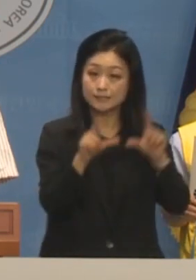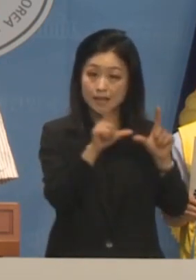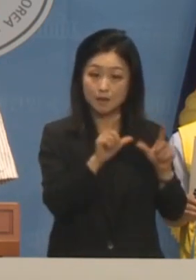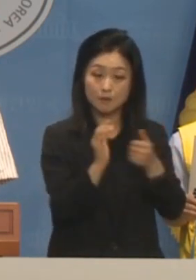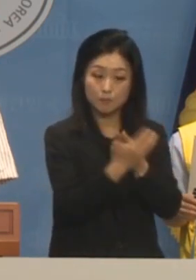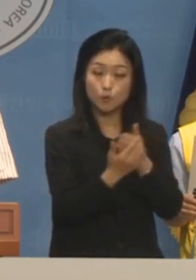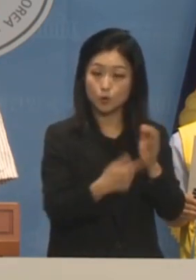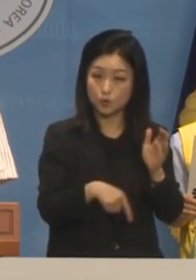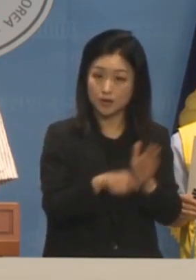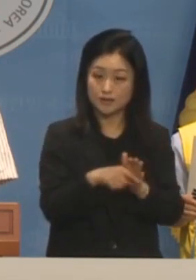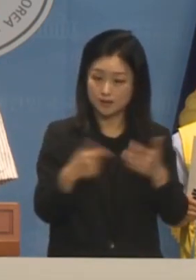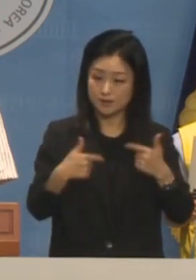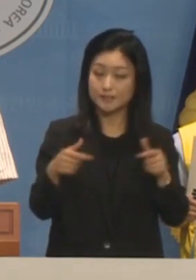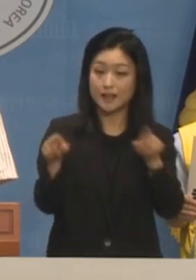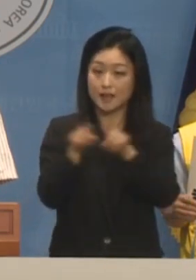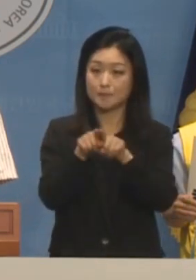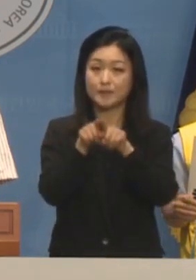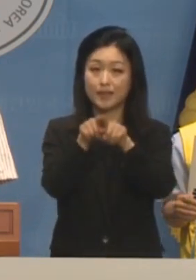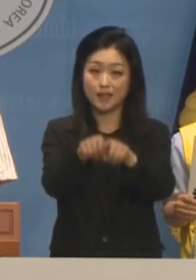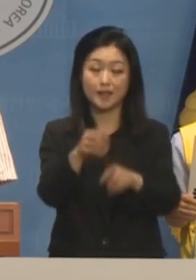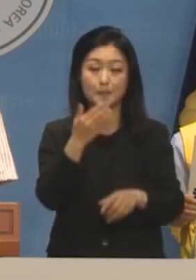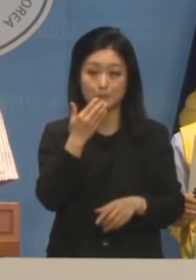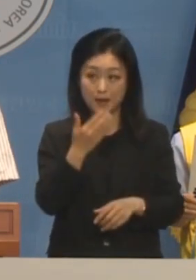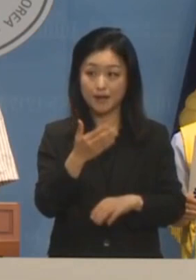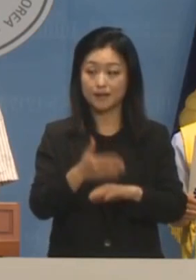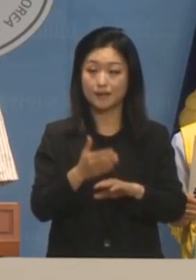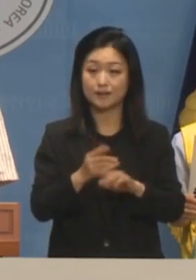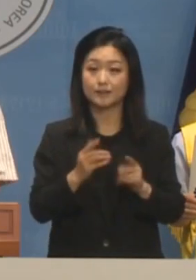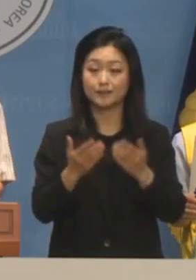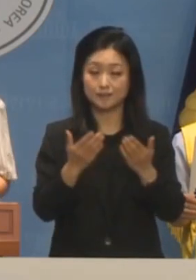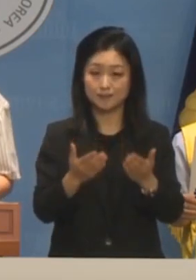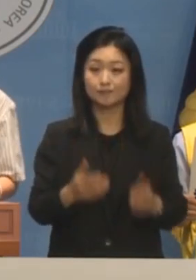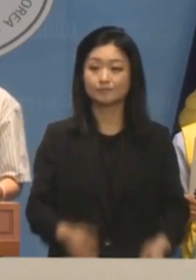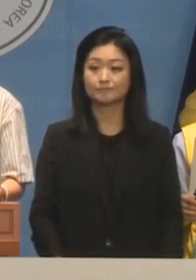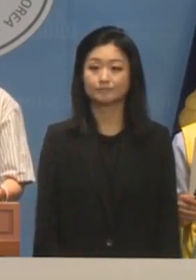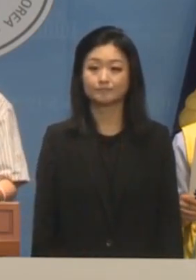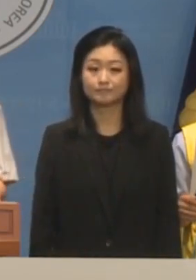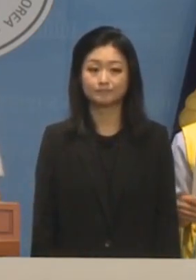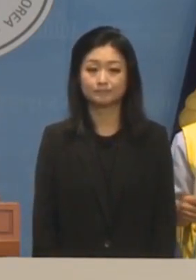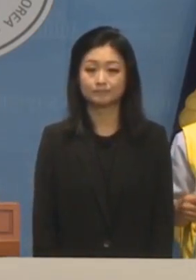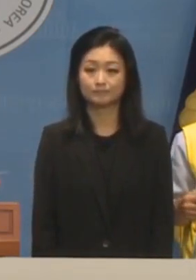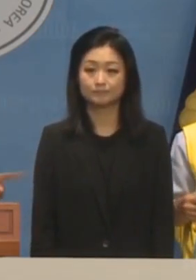위해 언제나 함께 하겠습니다. 감사합니다.